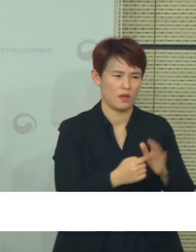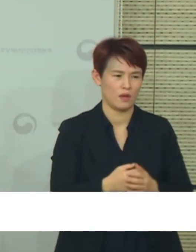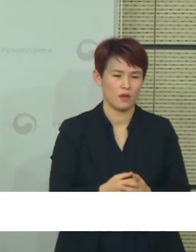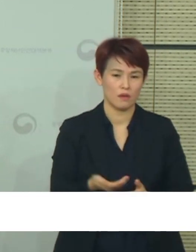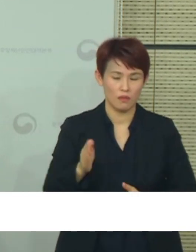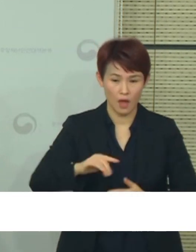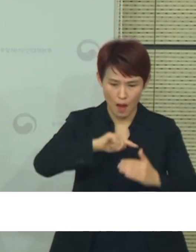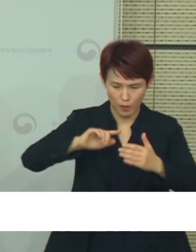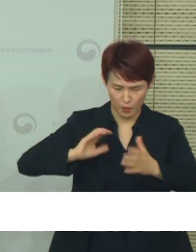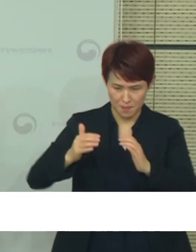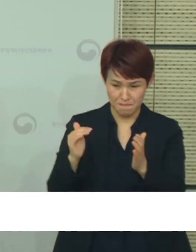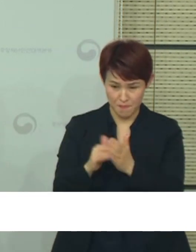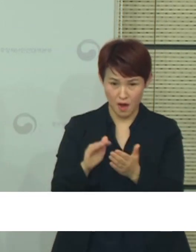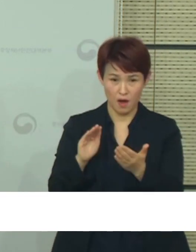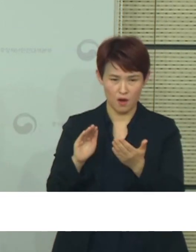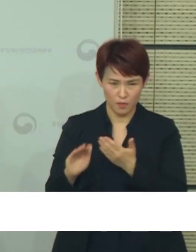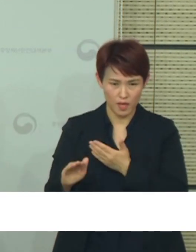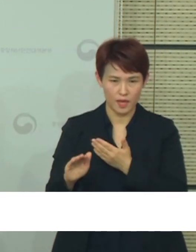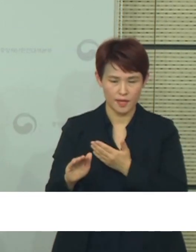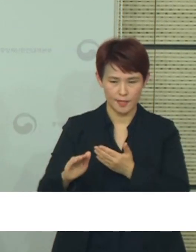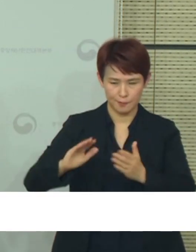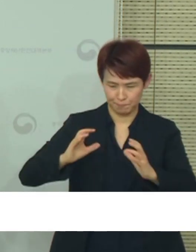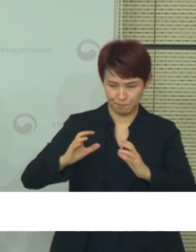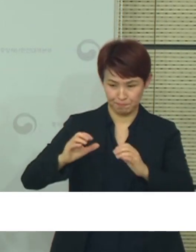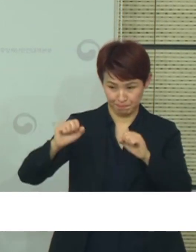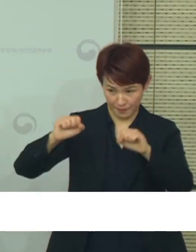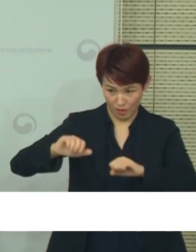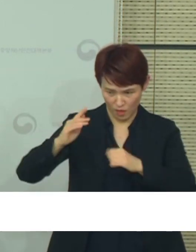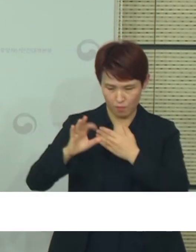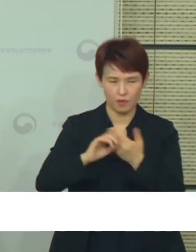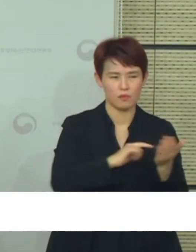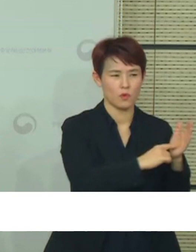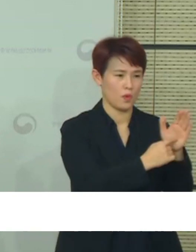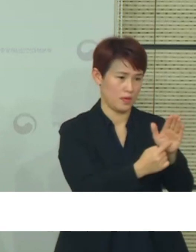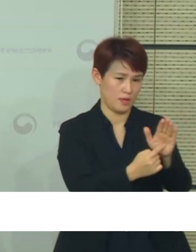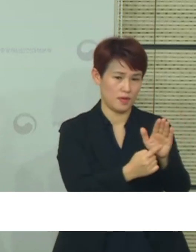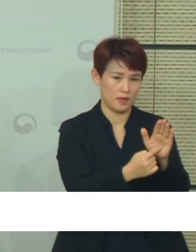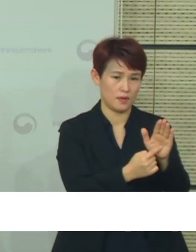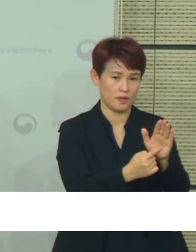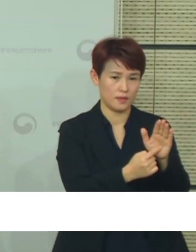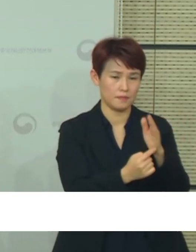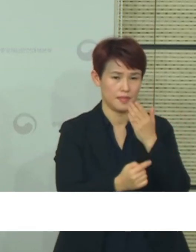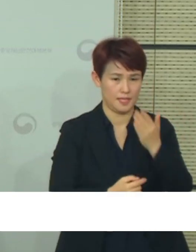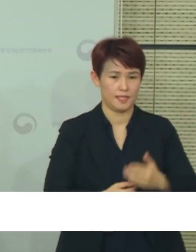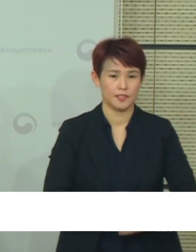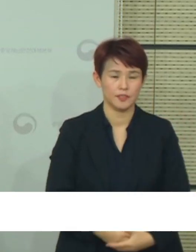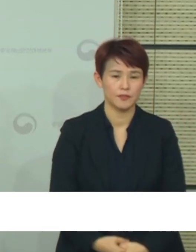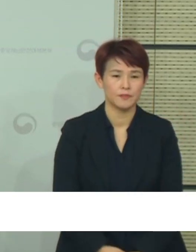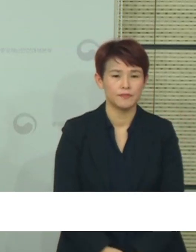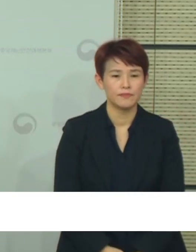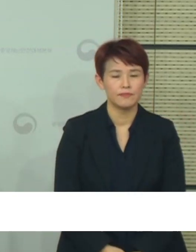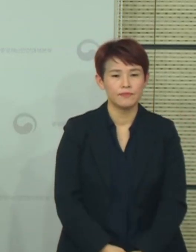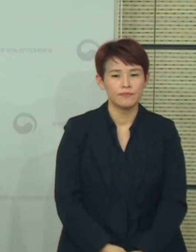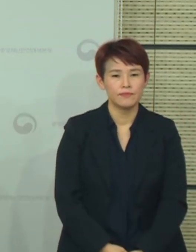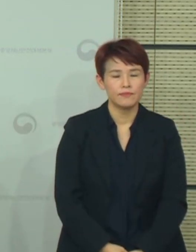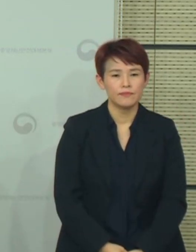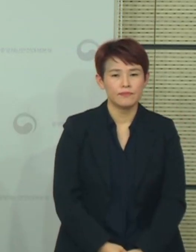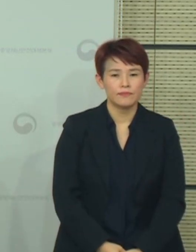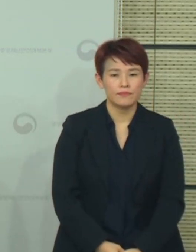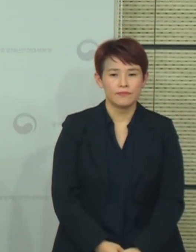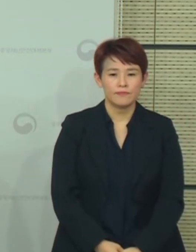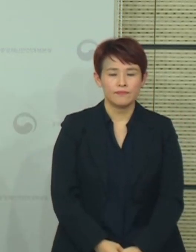내부 논의를 마치고 부처 간의 협의가 되면 공개할 수 있는 상황에서 공개하도록 하겠습니다. 좀